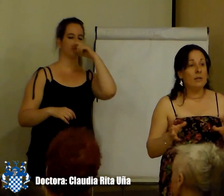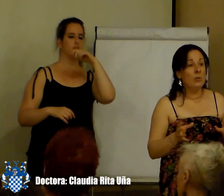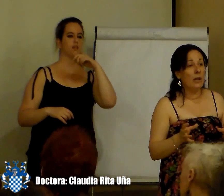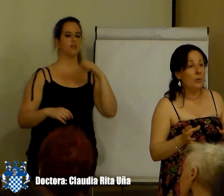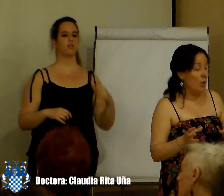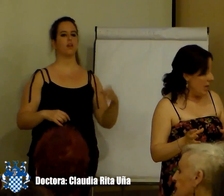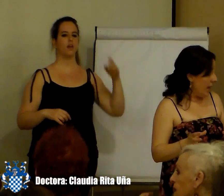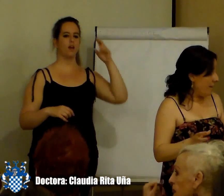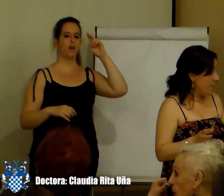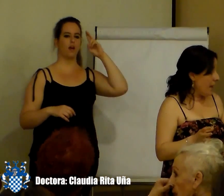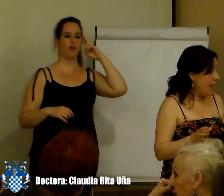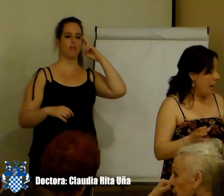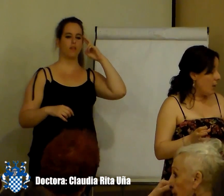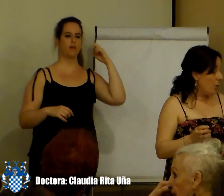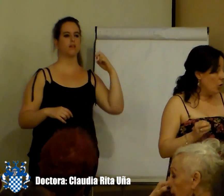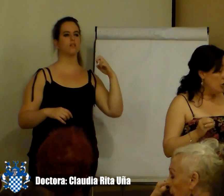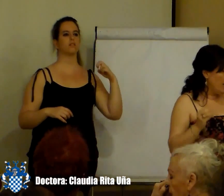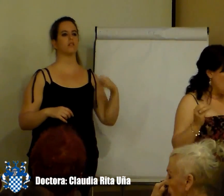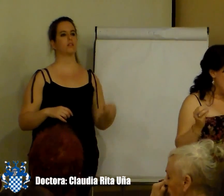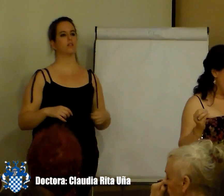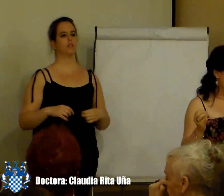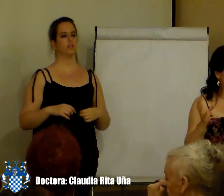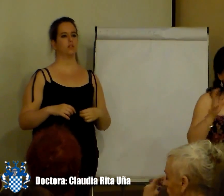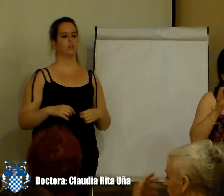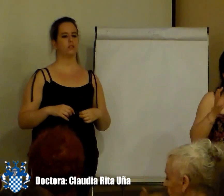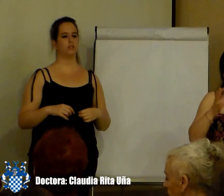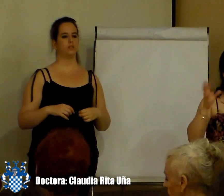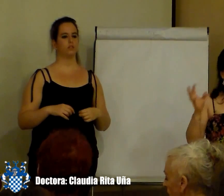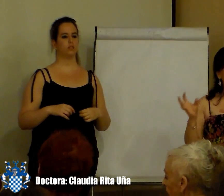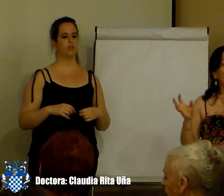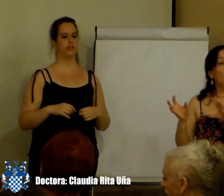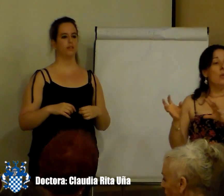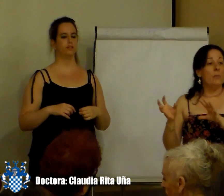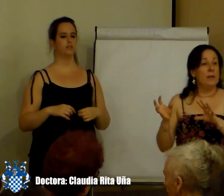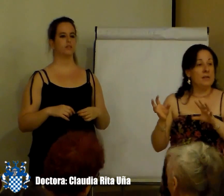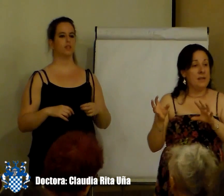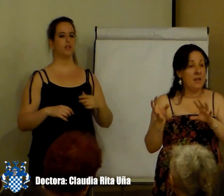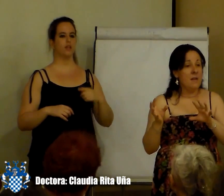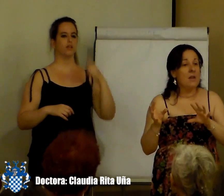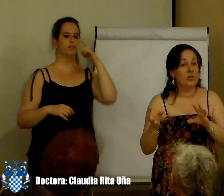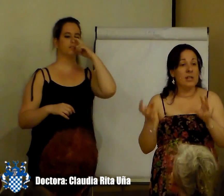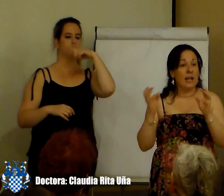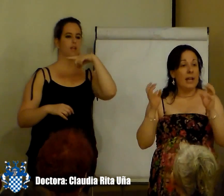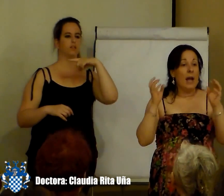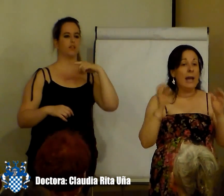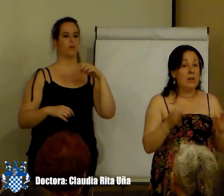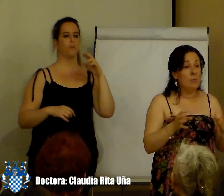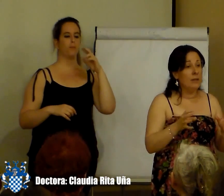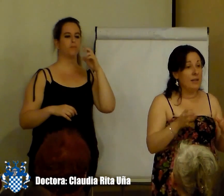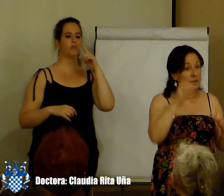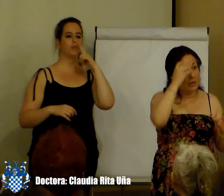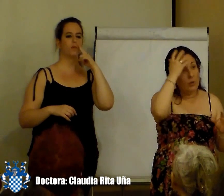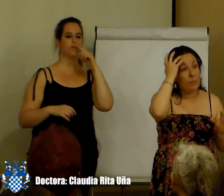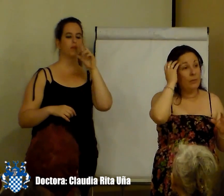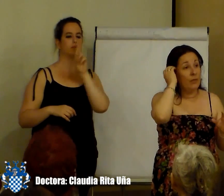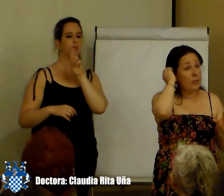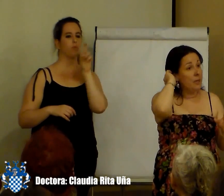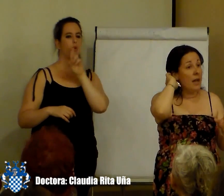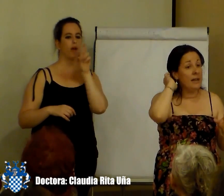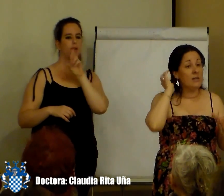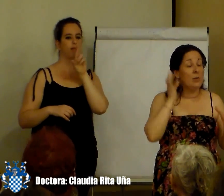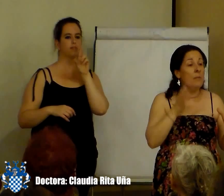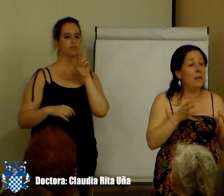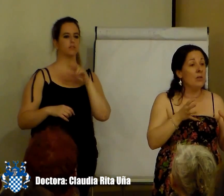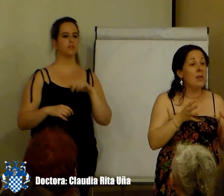dependiendo de la literatura que uno lea, contra un hombre, 7 a 10 mujeres contra un hombre, ¿sí? O sea que hay hombres afectados